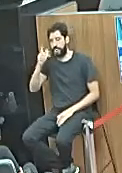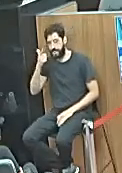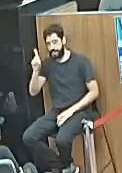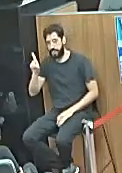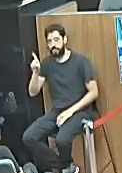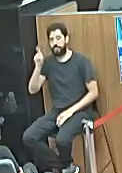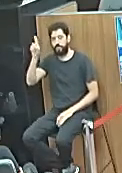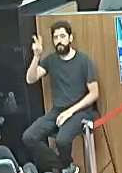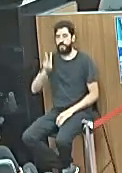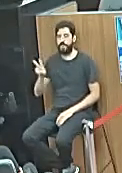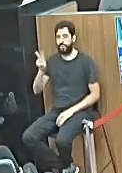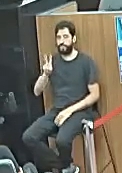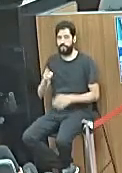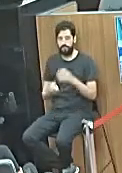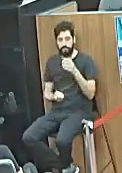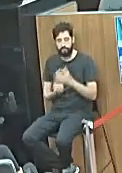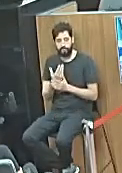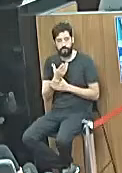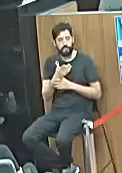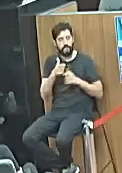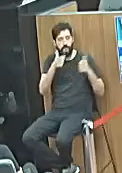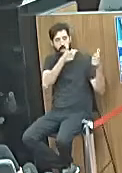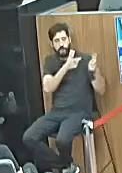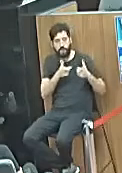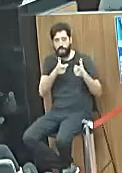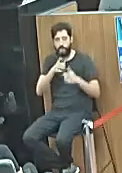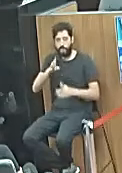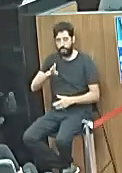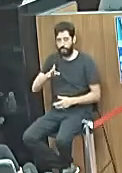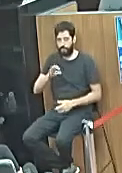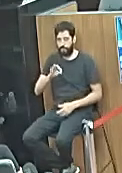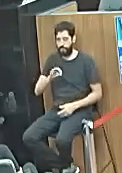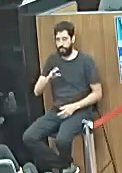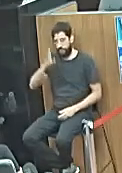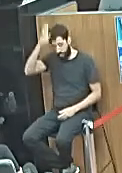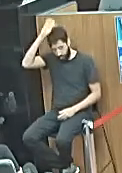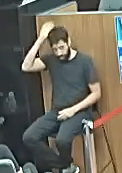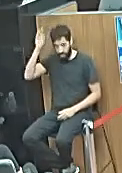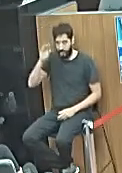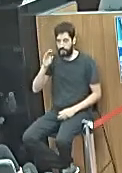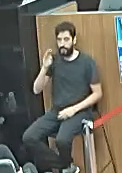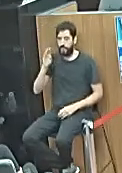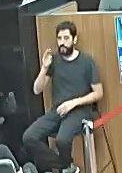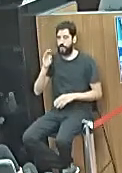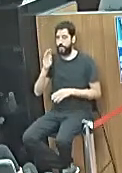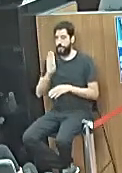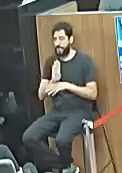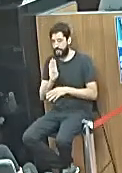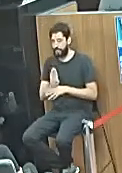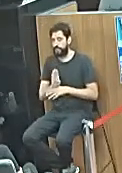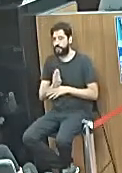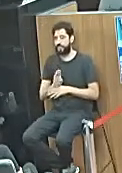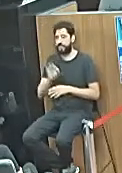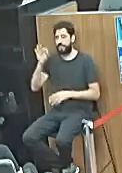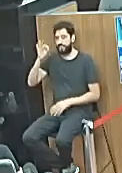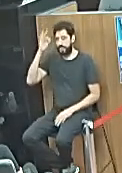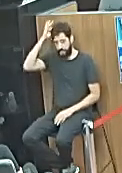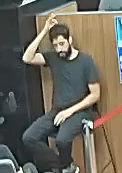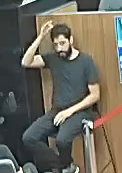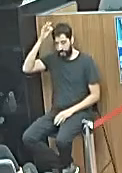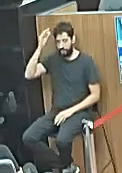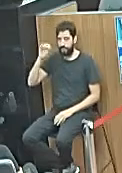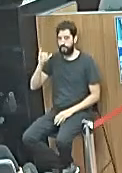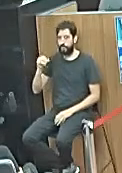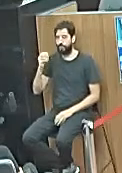implantar uma unidade do corpo de bombeiro militar nos municípios de betim santa luzia joão pinheiro goianos três